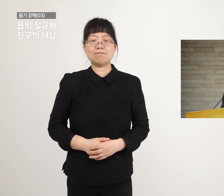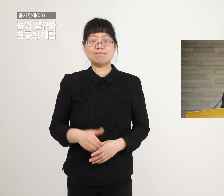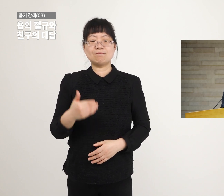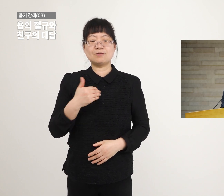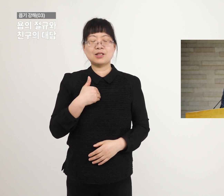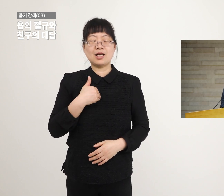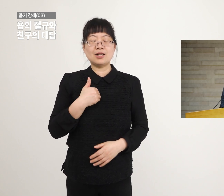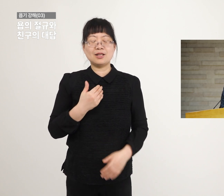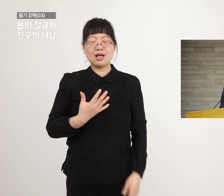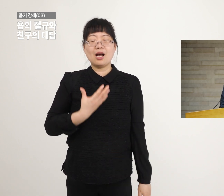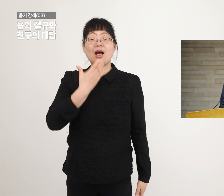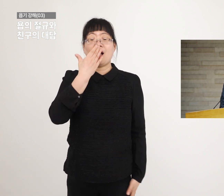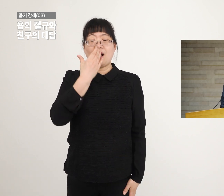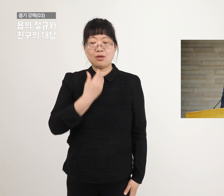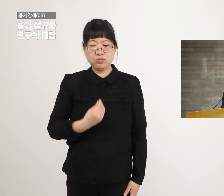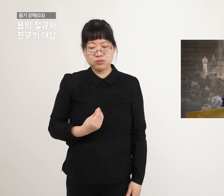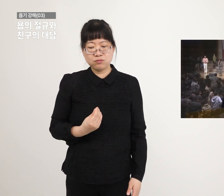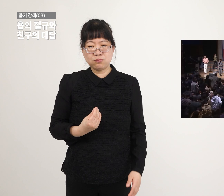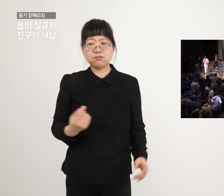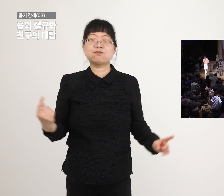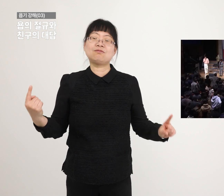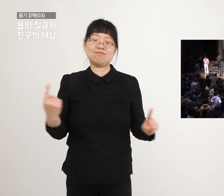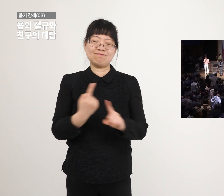나의 한숨을 바꾸셨네.